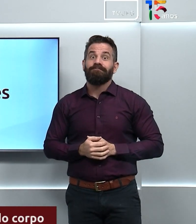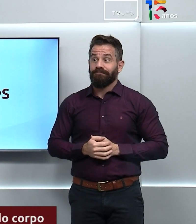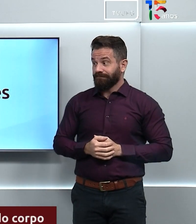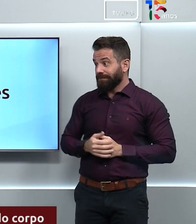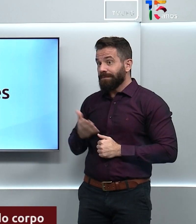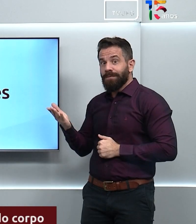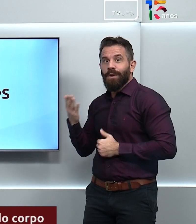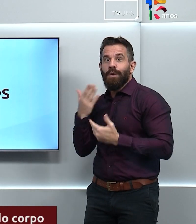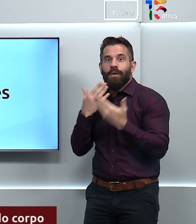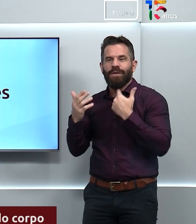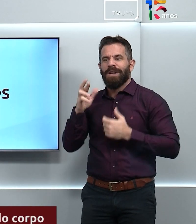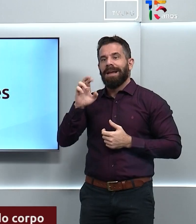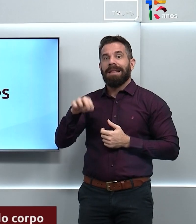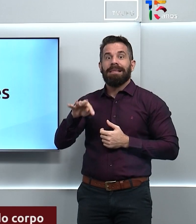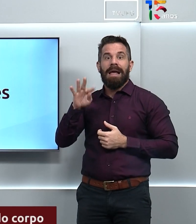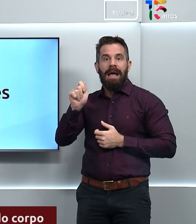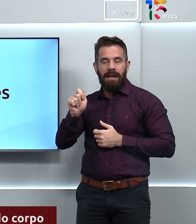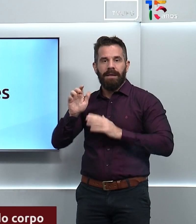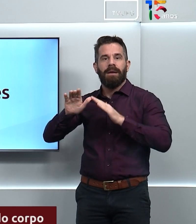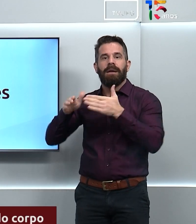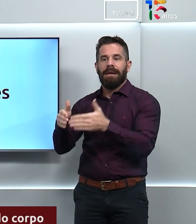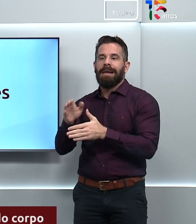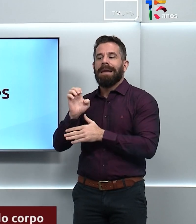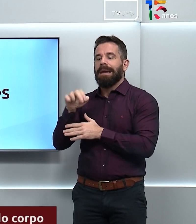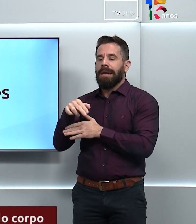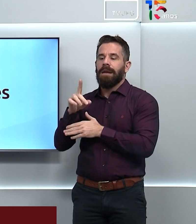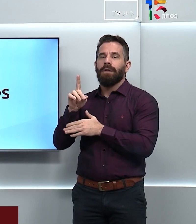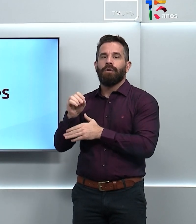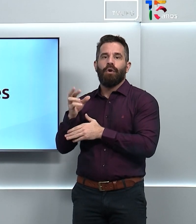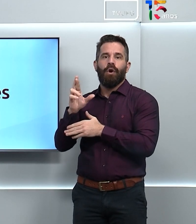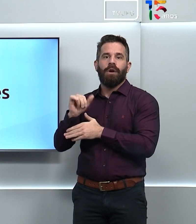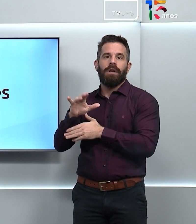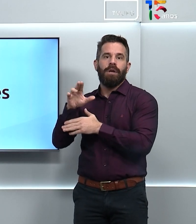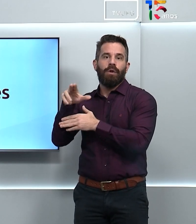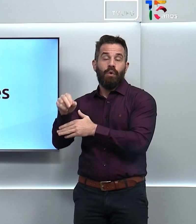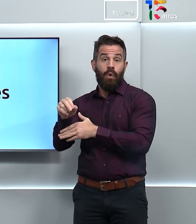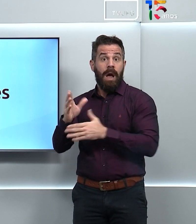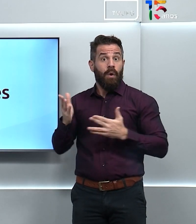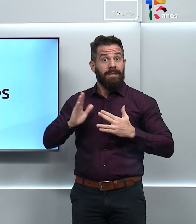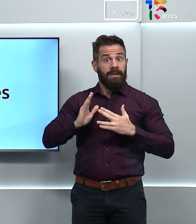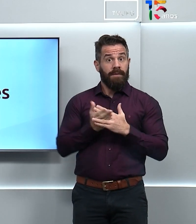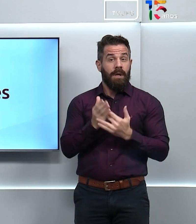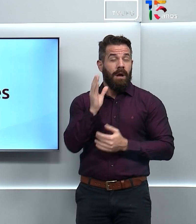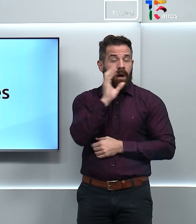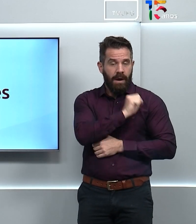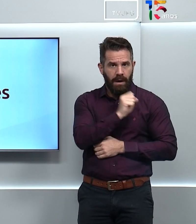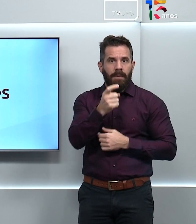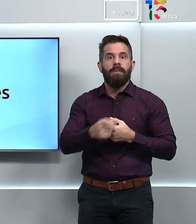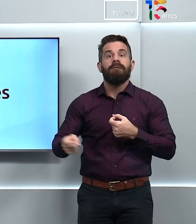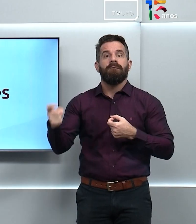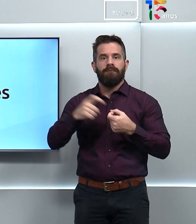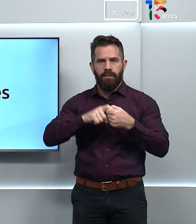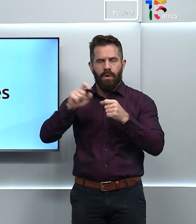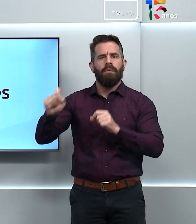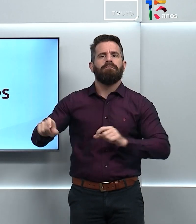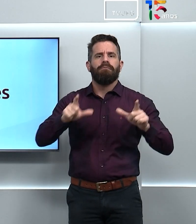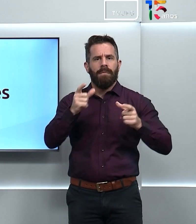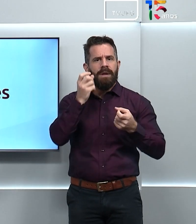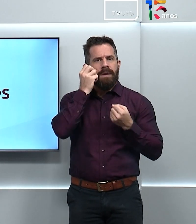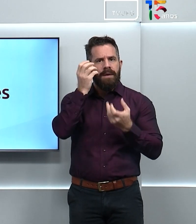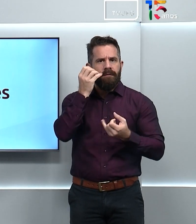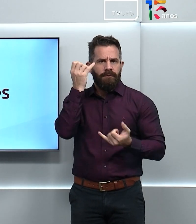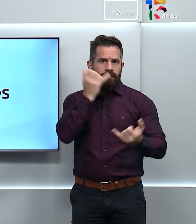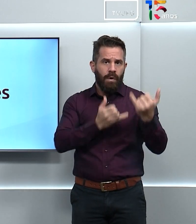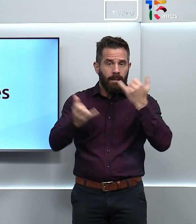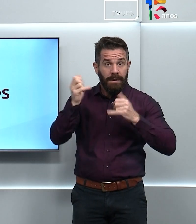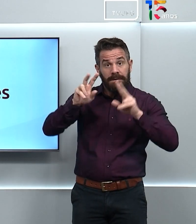então com a doutora Renata Machado, que é endocrinologista pediátrica. E a gente vai para um rápido intervalo agora para trazer mais informações no